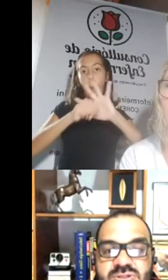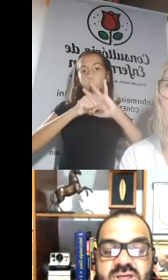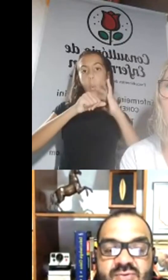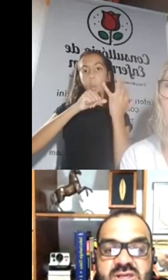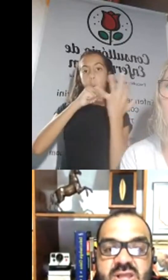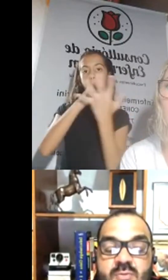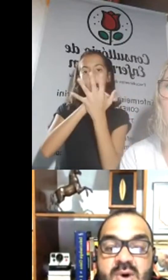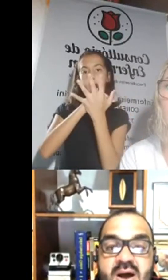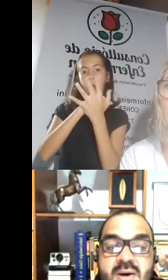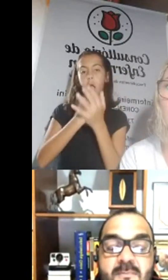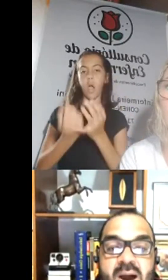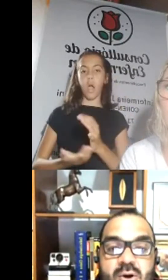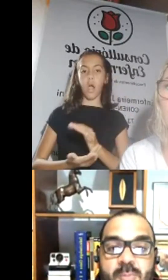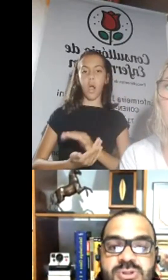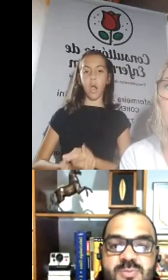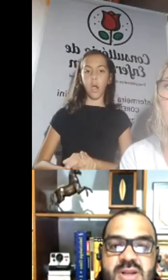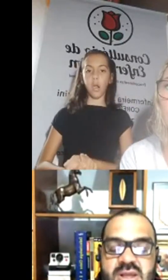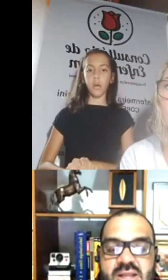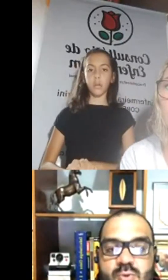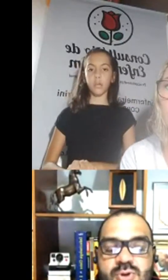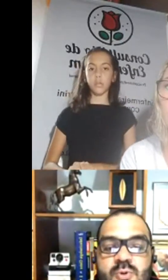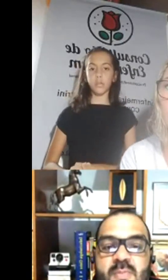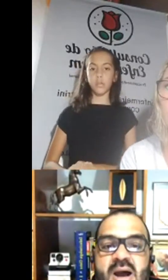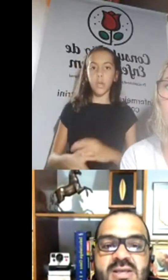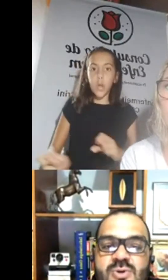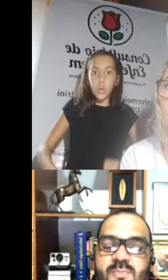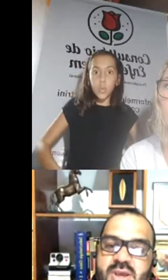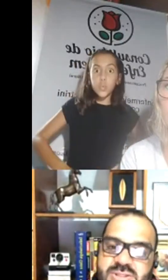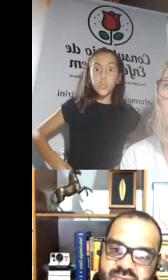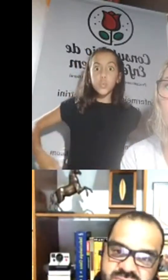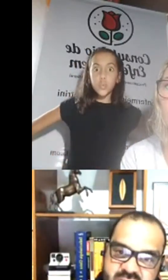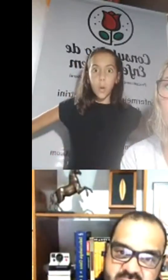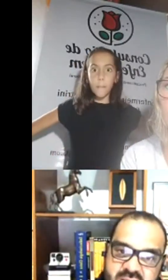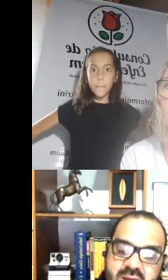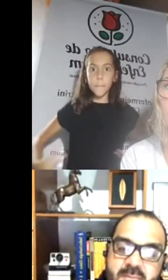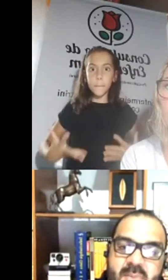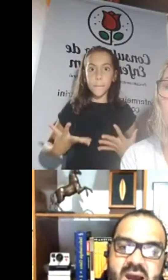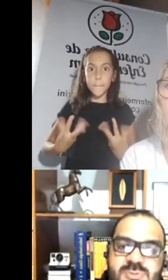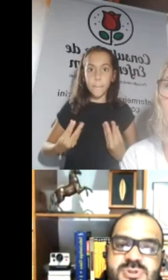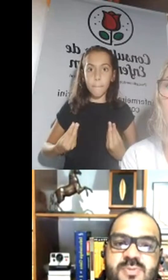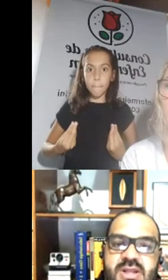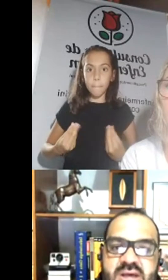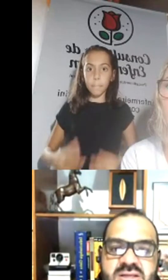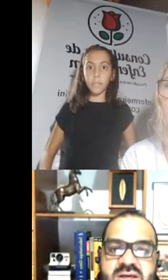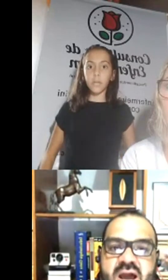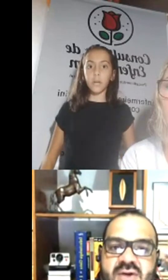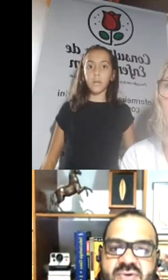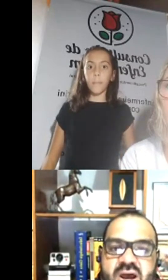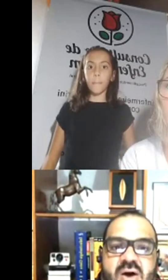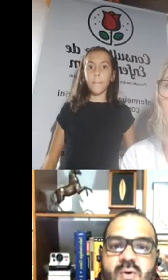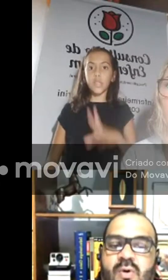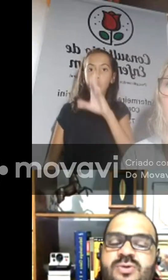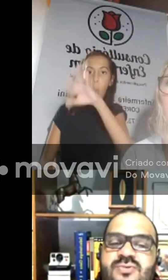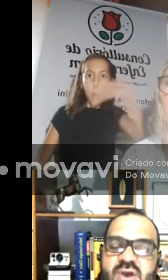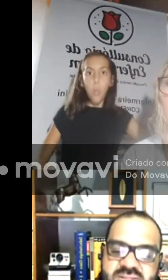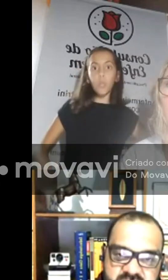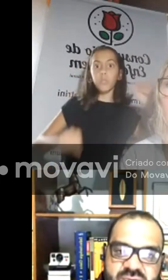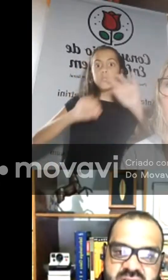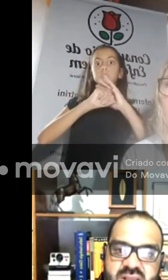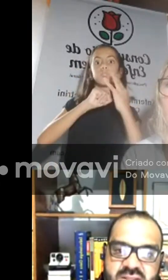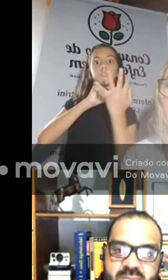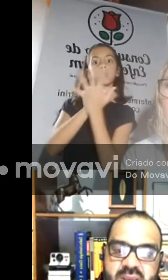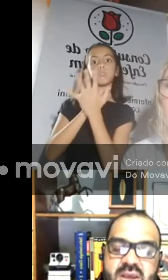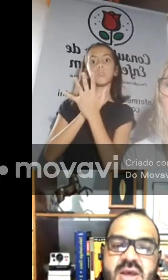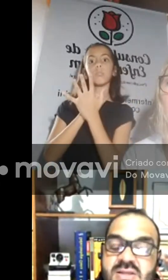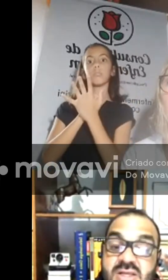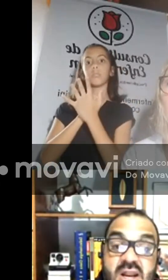quantidade, ou seja, você tem uma maior possibilidade, quanto mais obeso você é, mais possibilidade de carga viral ou de infecção você